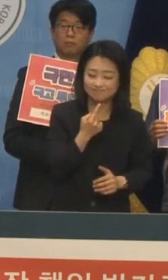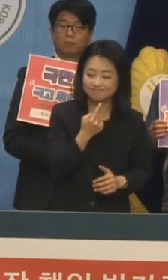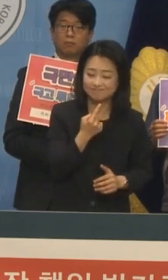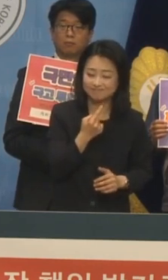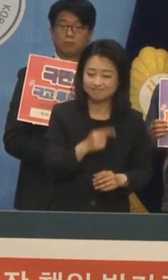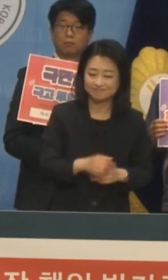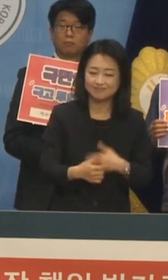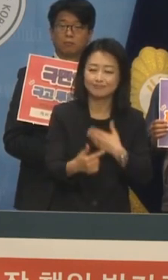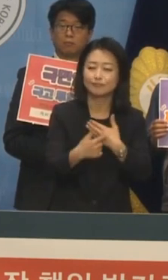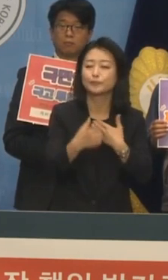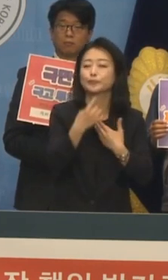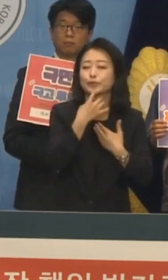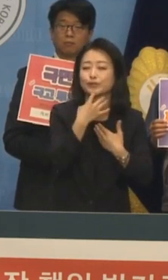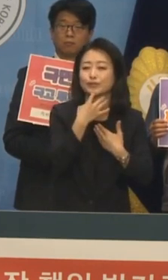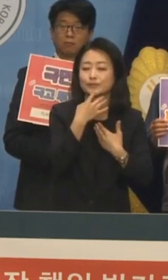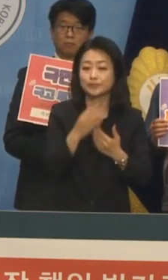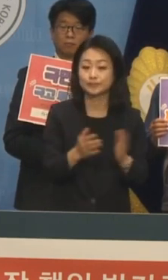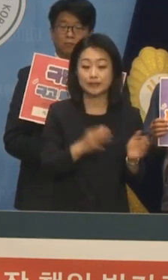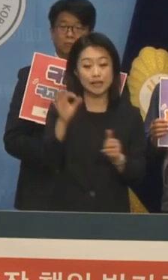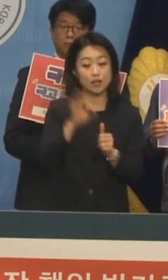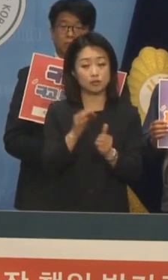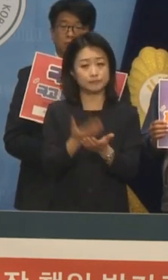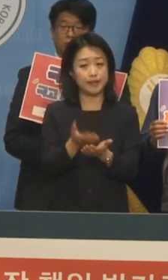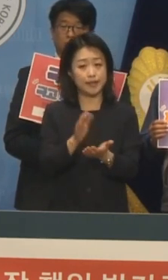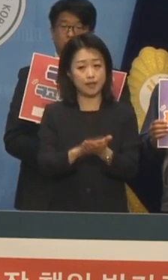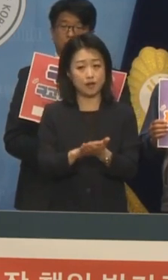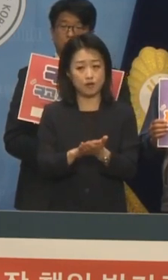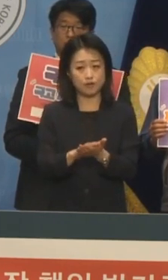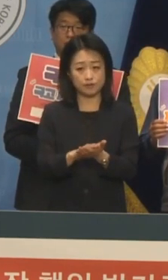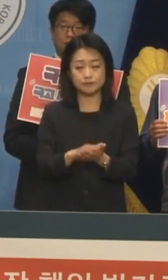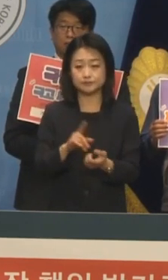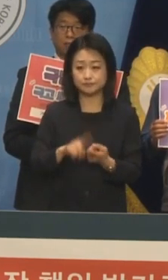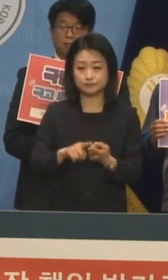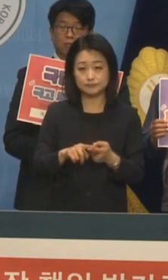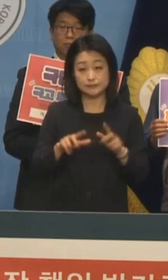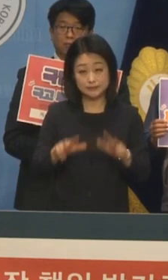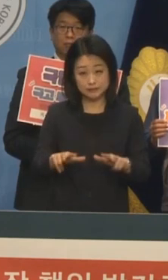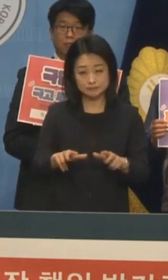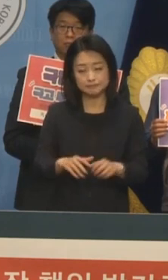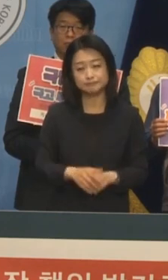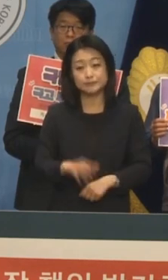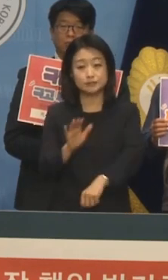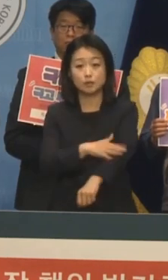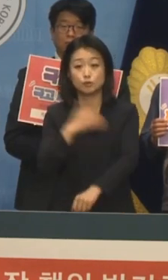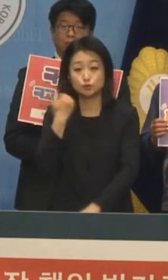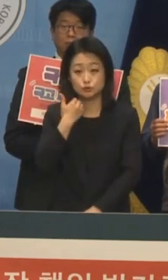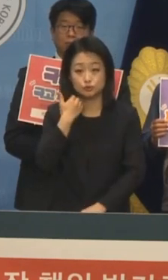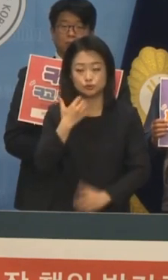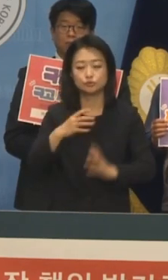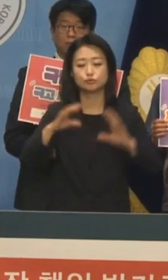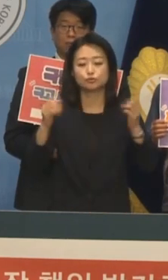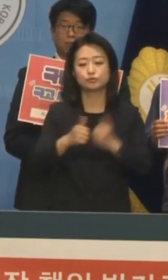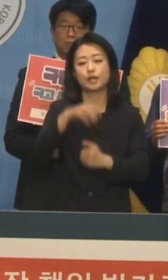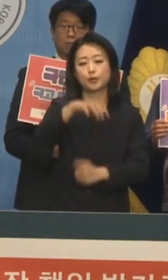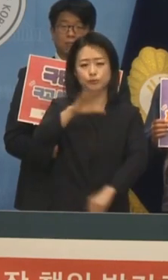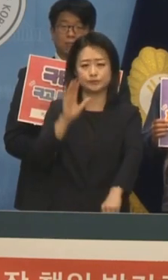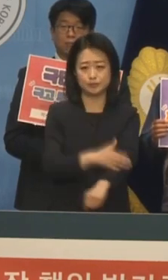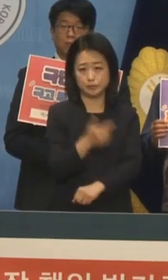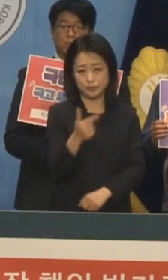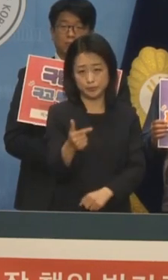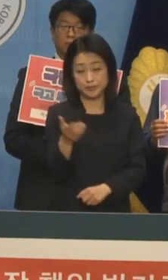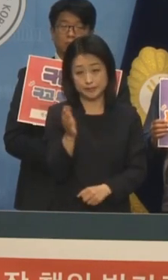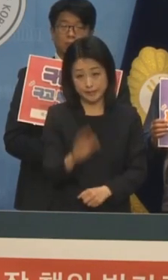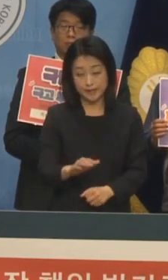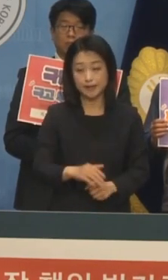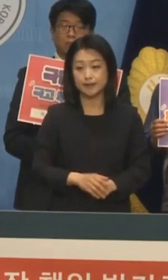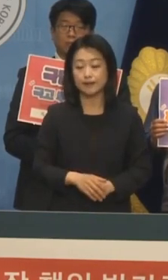않은 것으로 보입니다. 연금개혁 자초의 위기는 정치가 가장 큰 책임이 있습니다. 그럼에도 만에